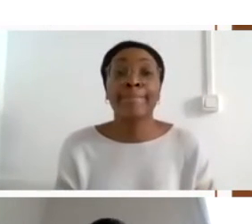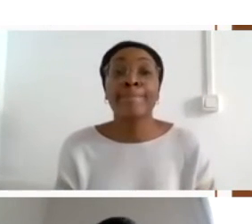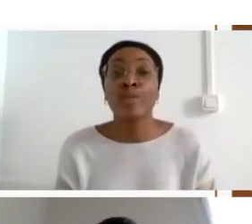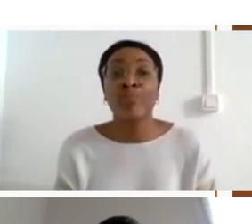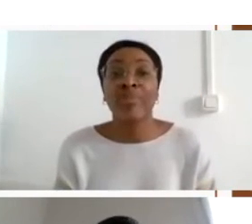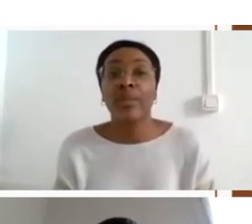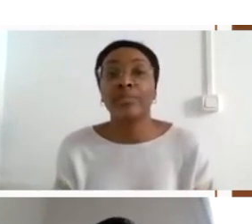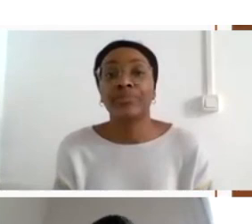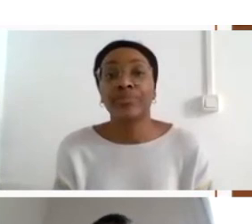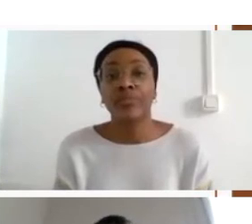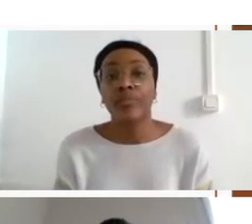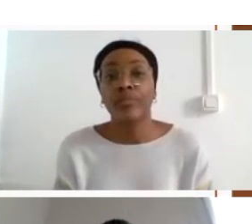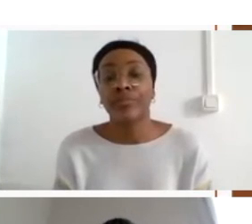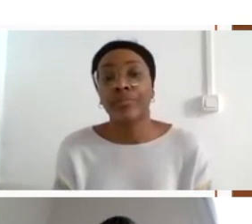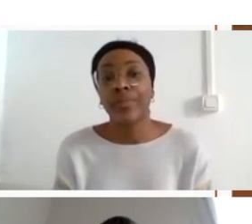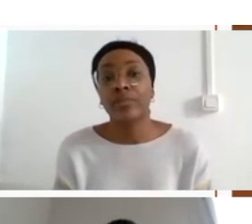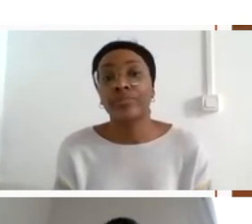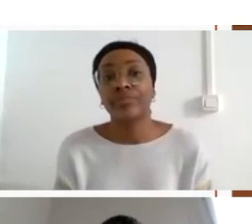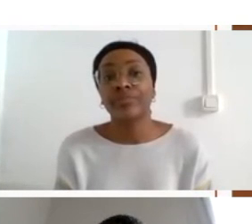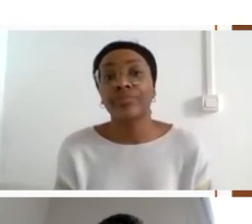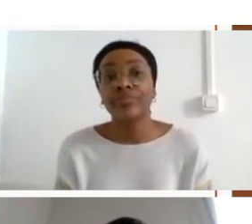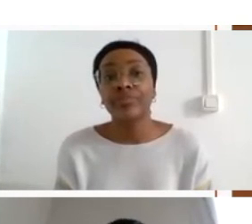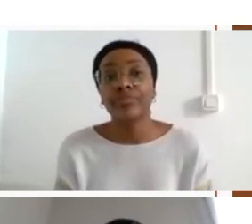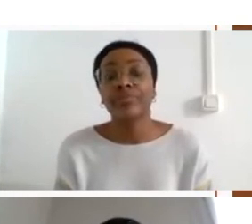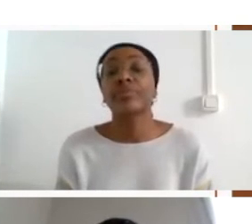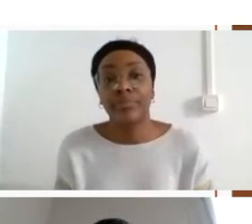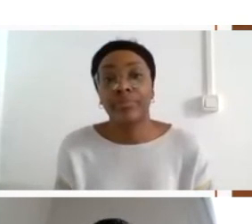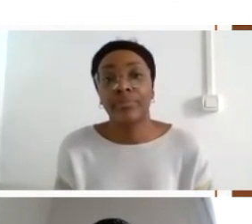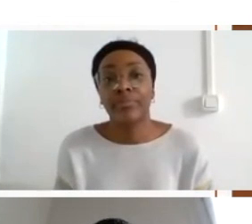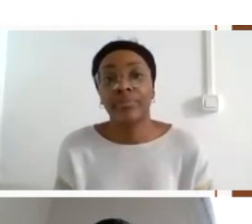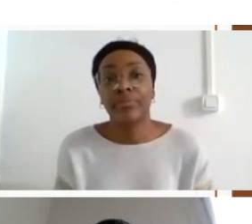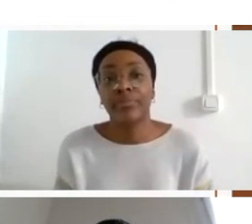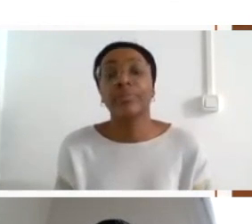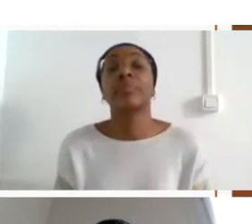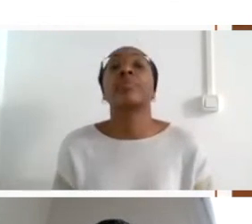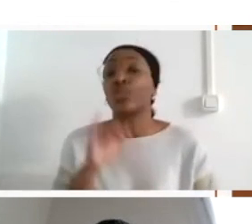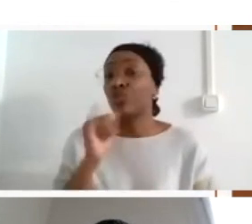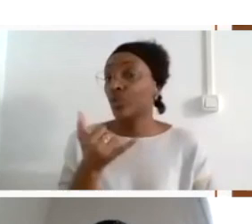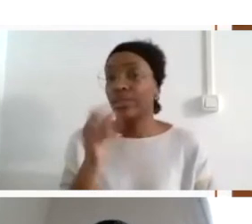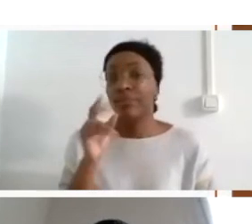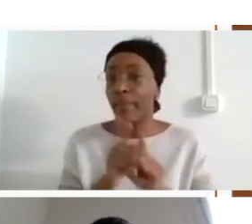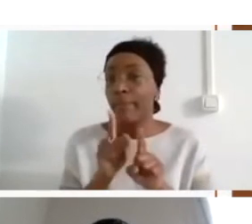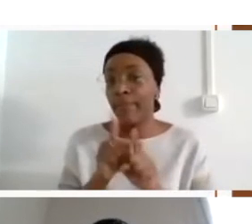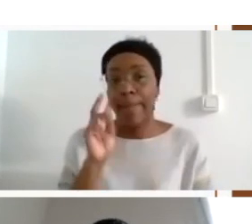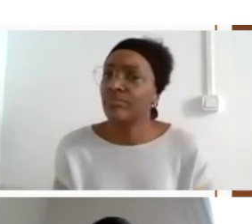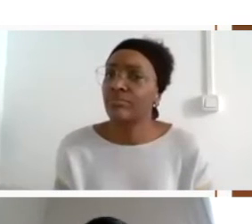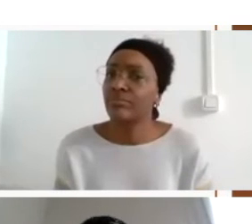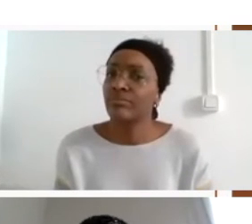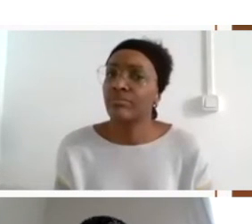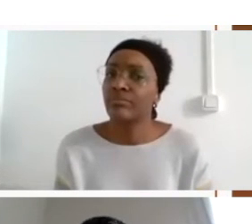en Zoom, donc même numéro. Thème, la pauvreté dans l'Église. Jeudi, la réunion de prière à